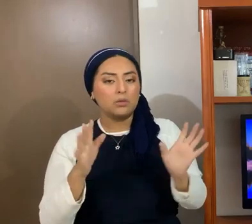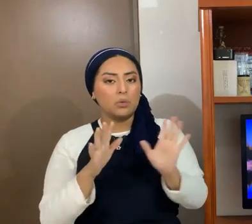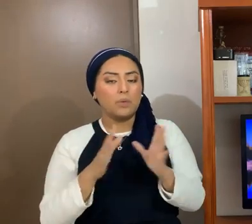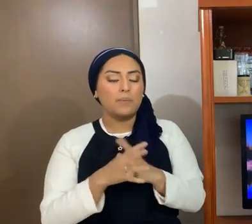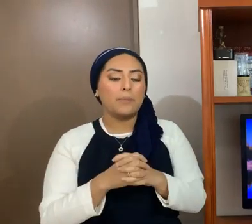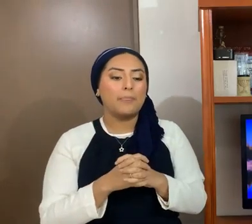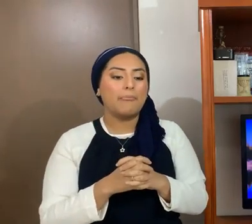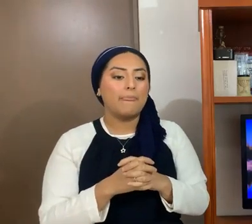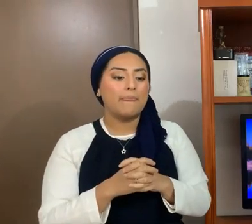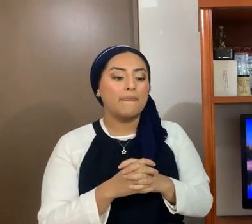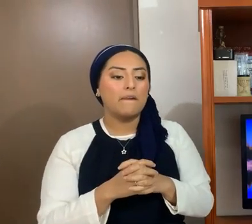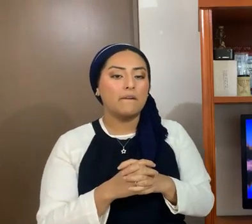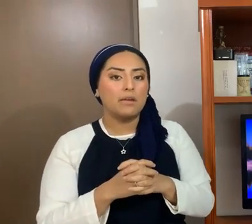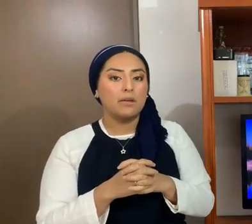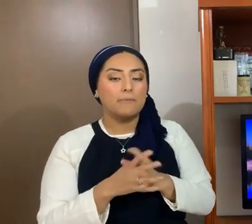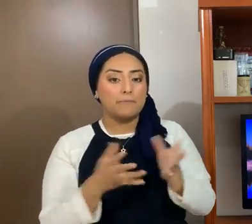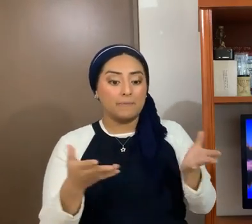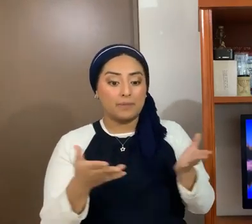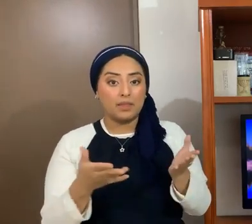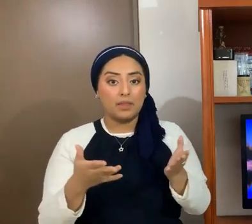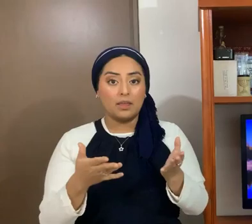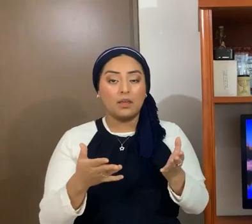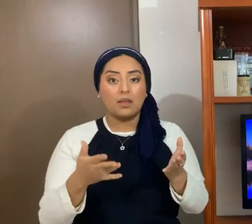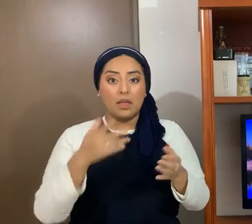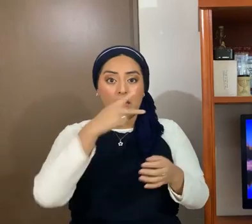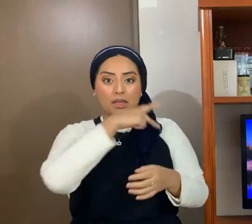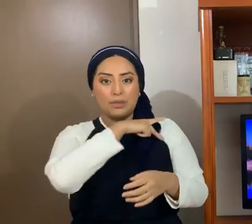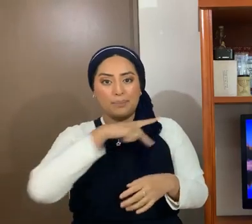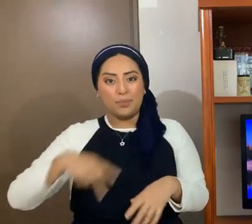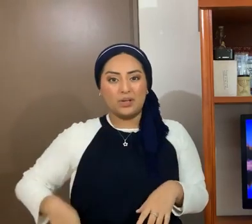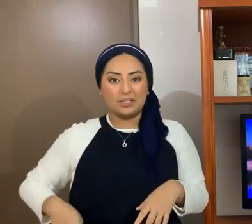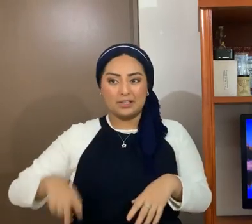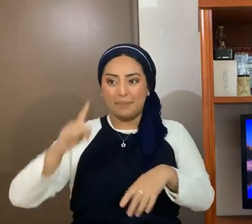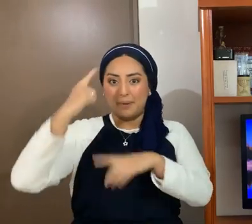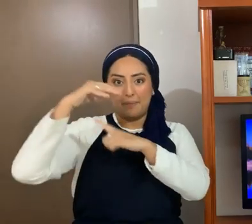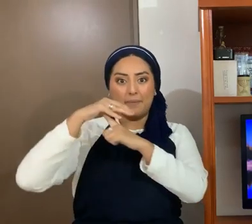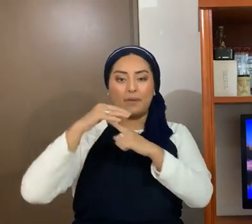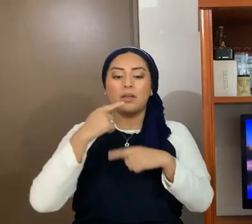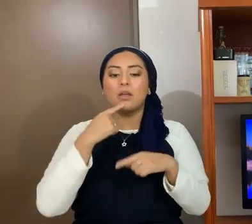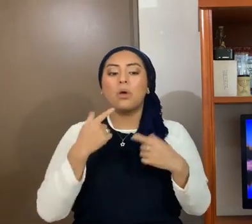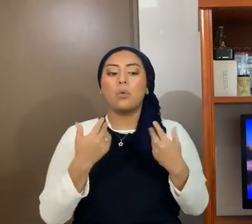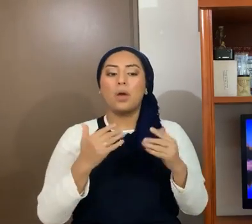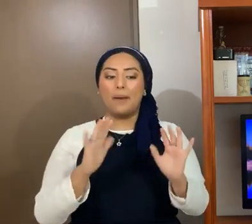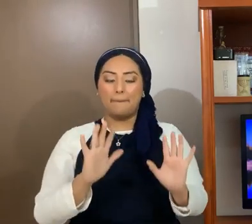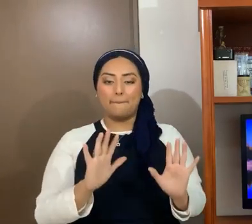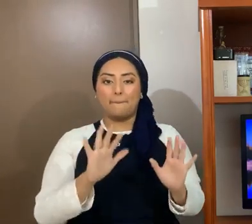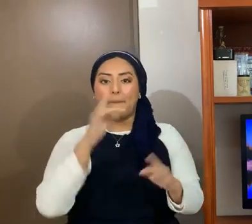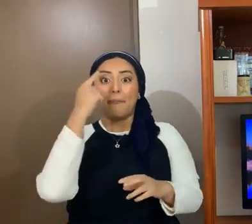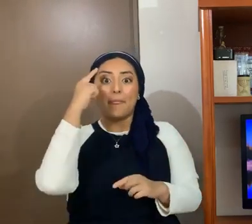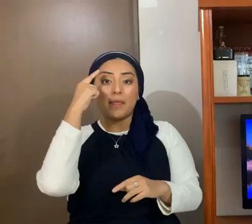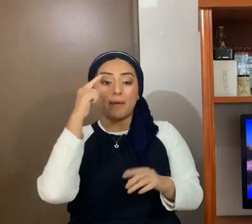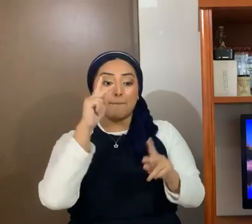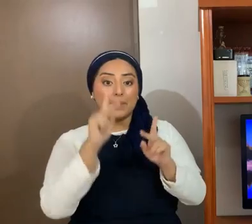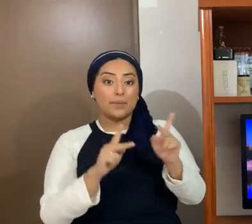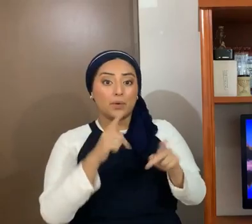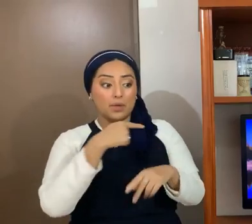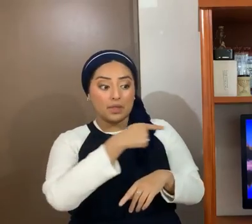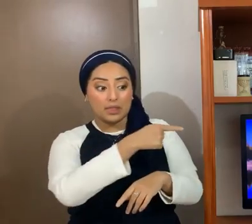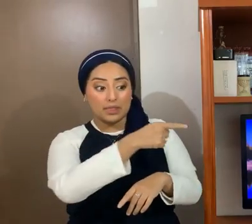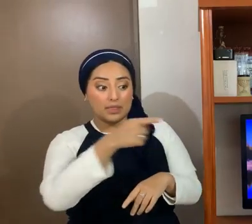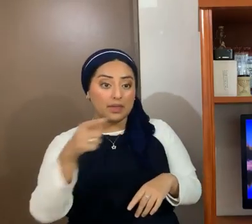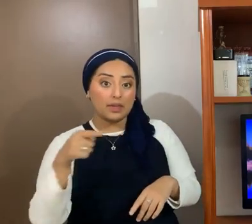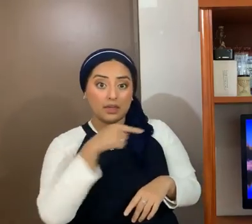No. Aquí en este caso en particular, los príncipes, los principales, esperaron un poquito. ¿Para qué? Para que el